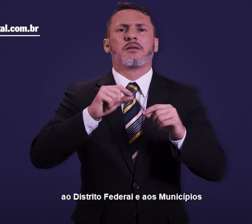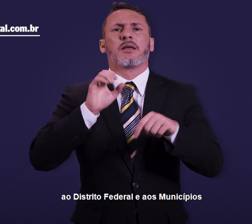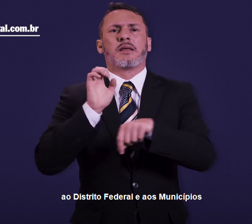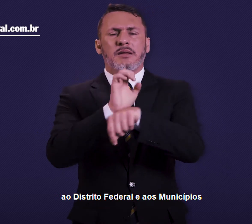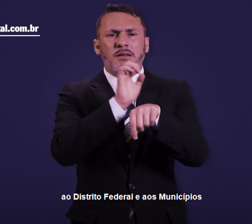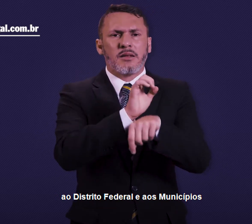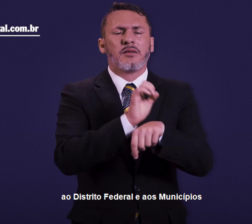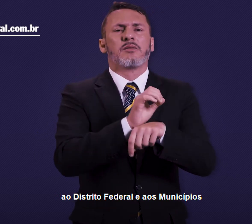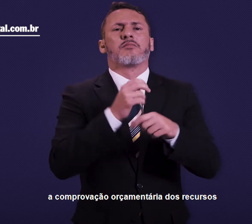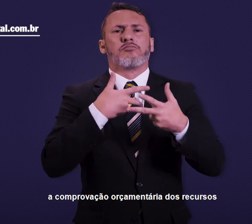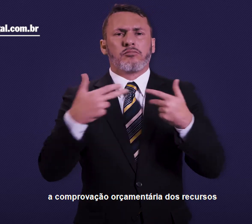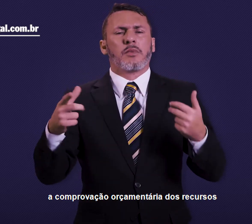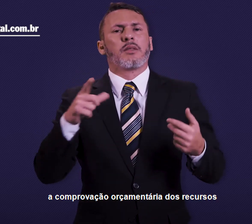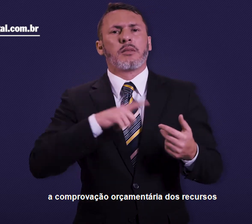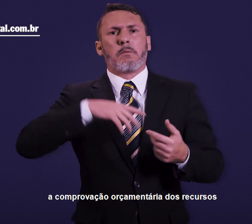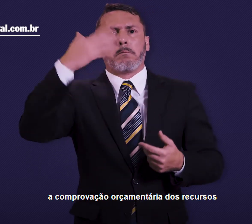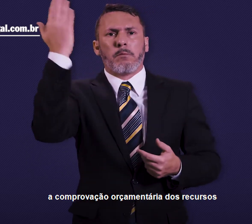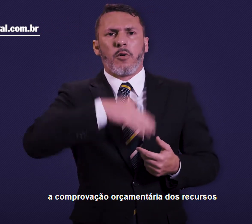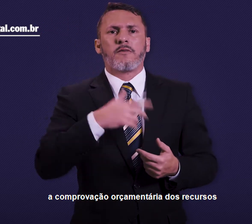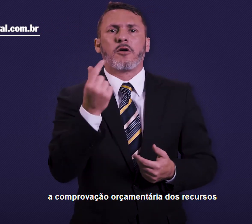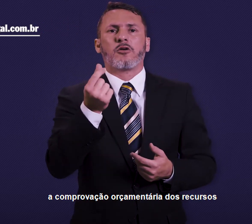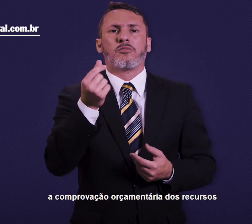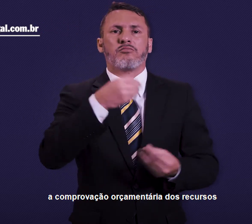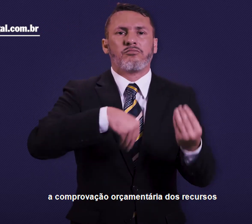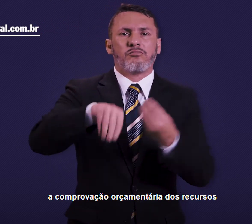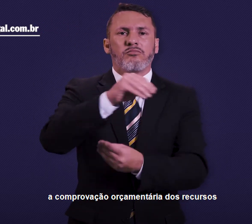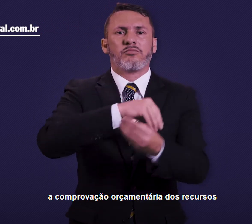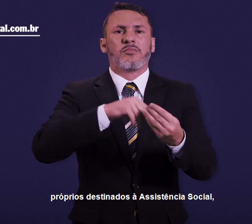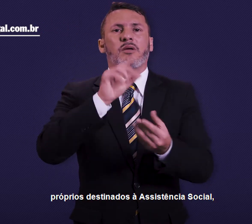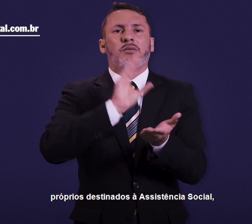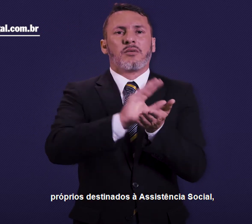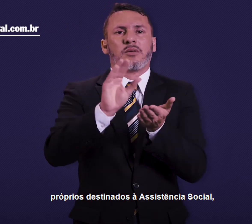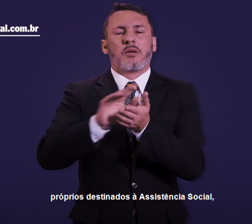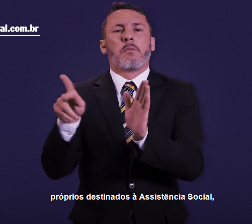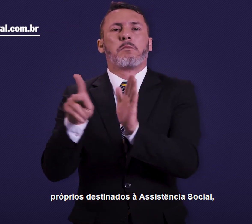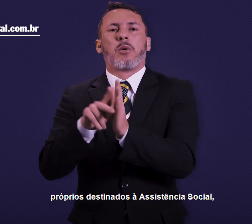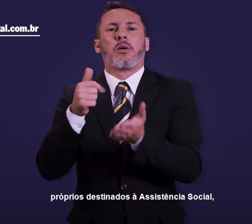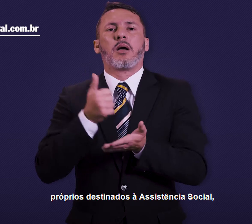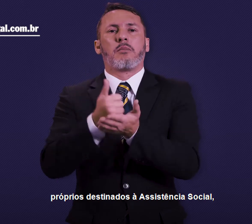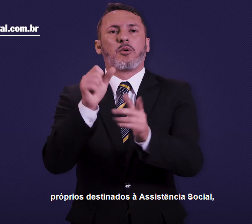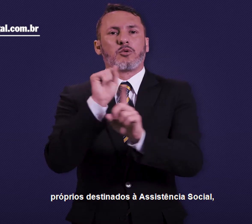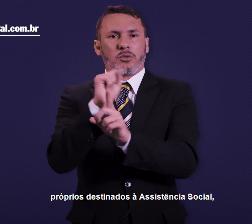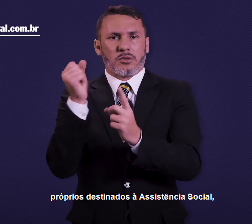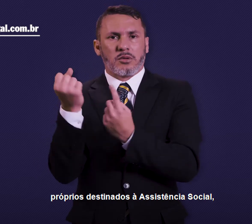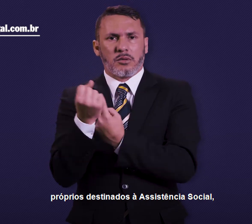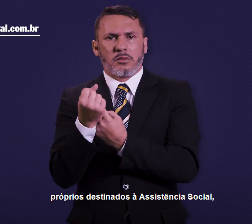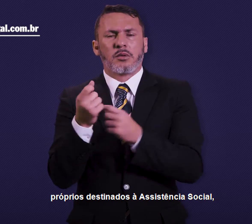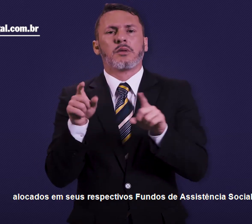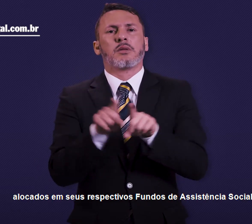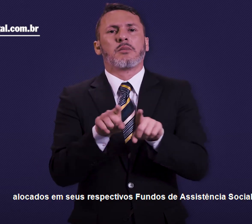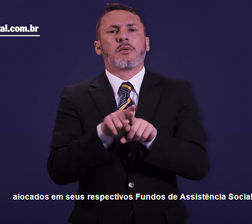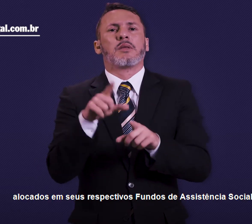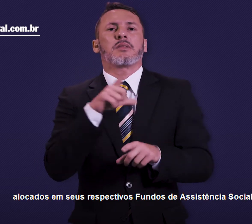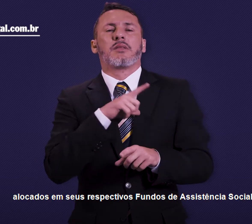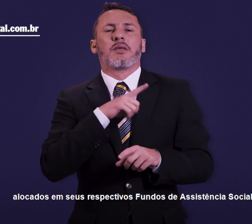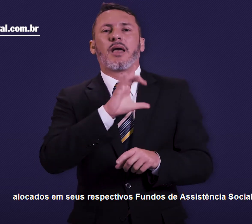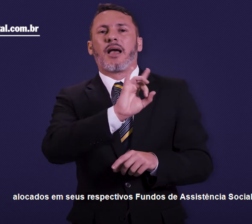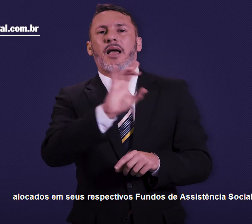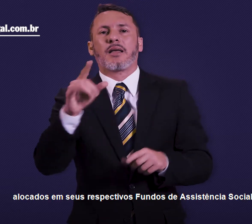aos municípios a comprovação orçamentária dos recursos próprios destinados à assistência social alocados em seus